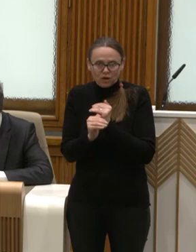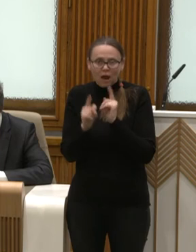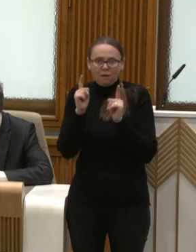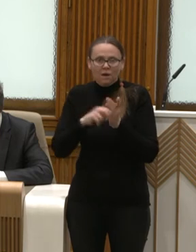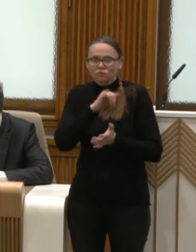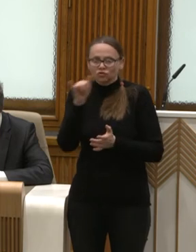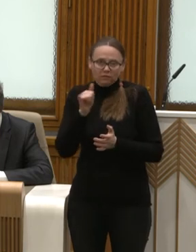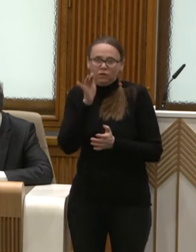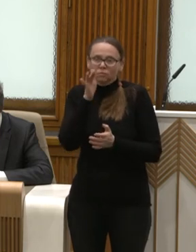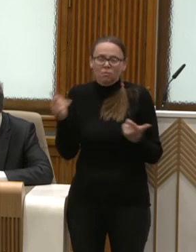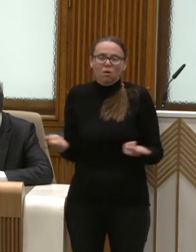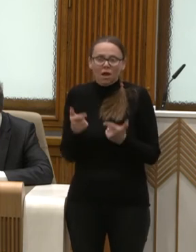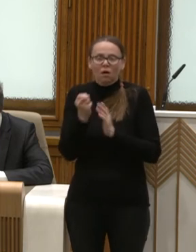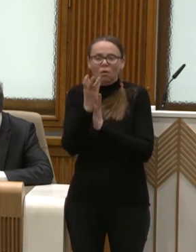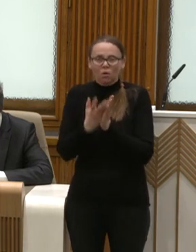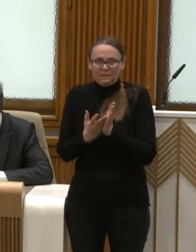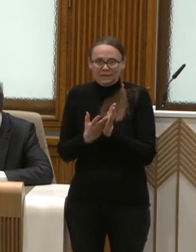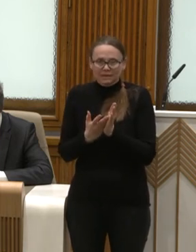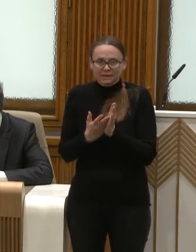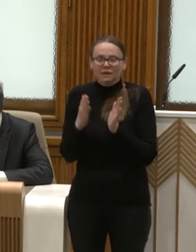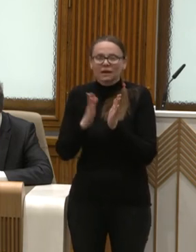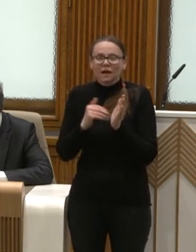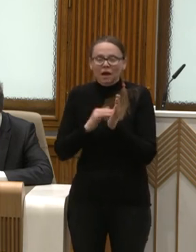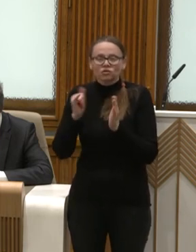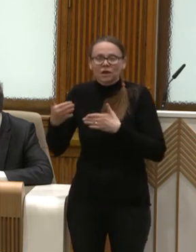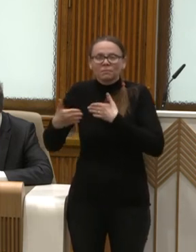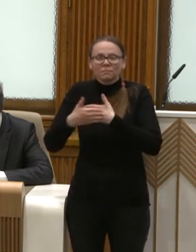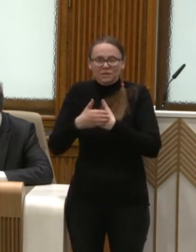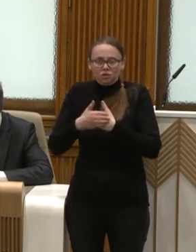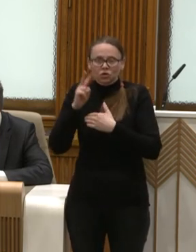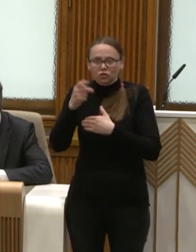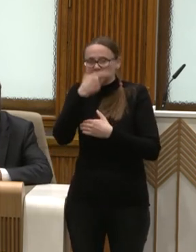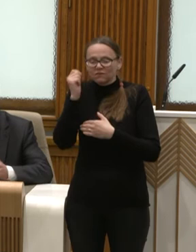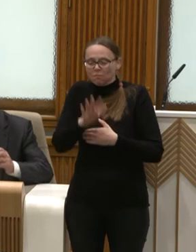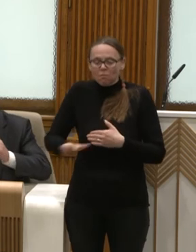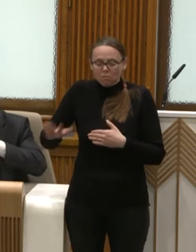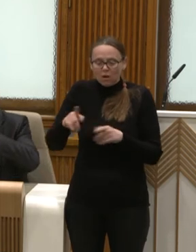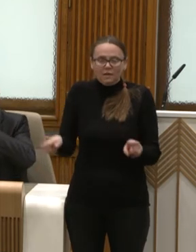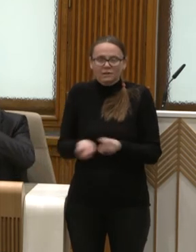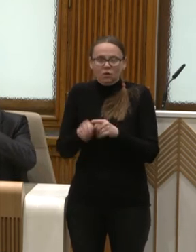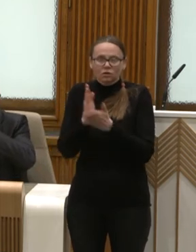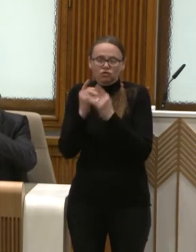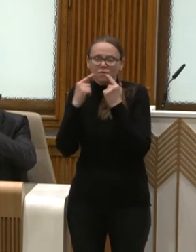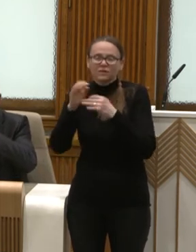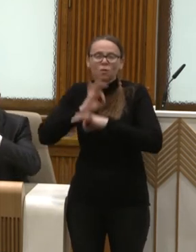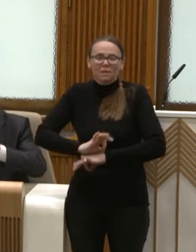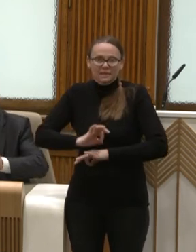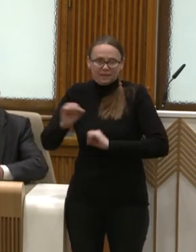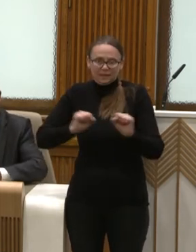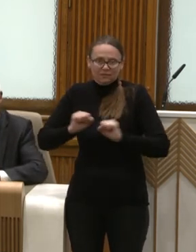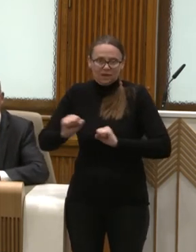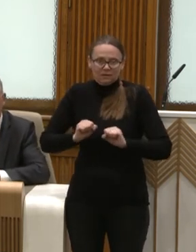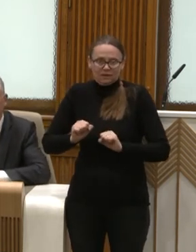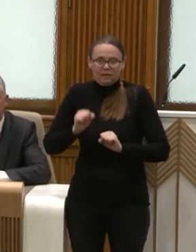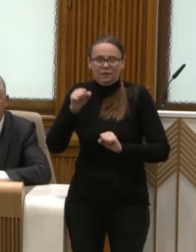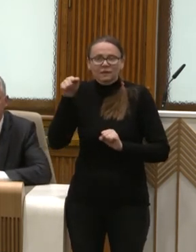še vedno pa bomo lahko ocenili, kakšna je prisotnost v populaciji. Kot je povedal že predsednik vlade,